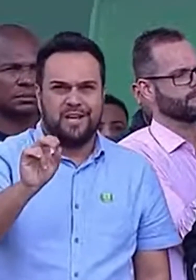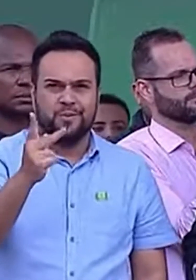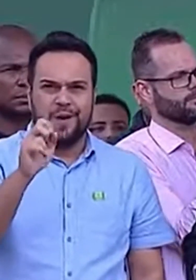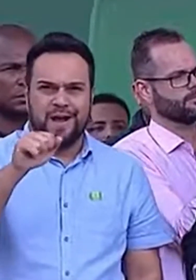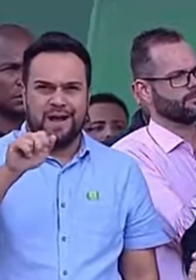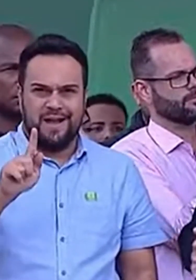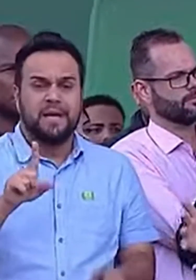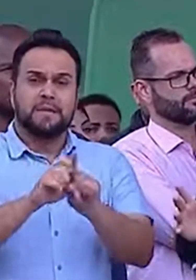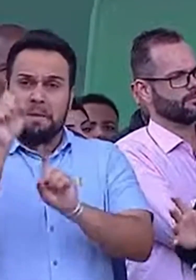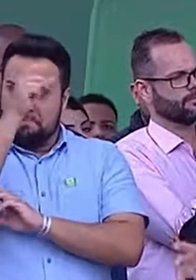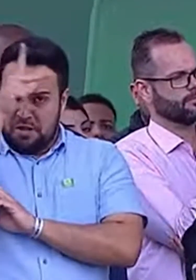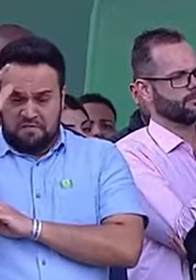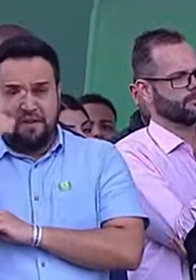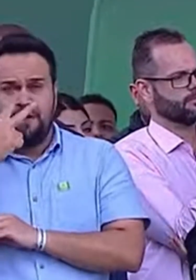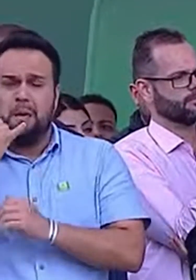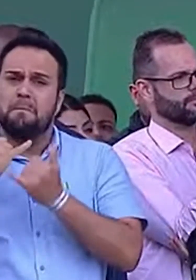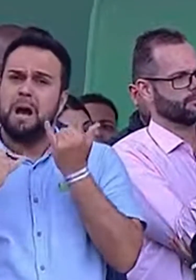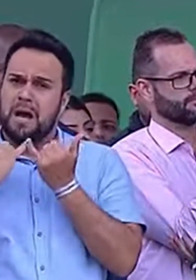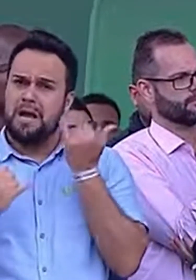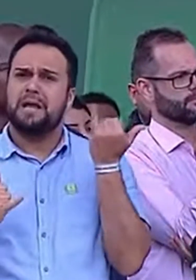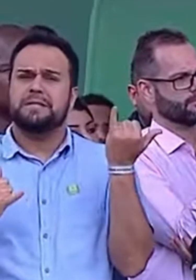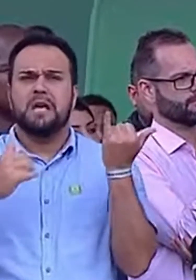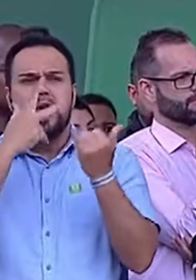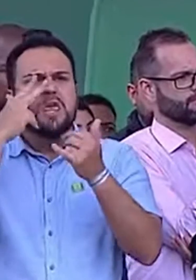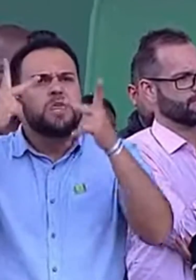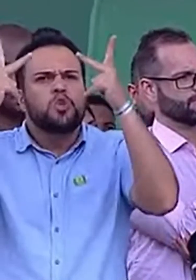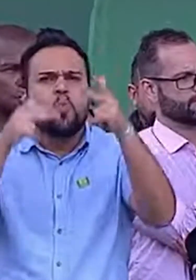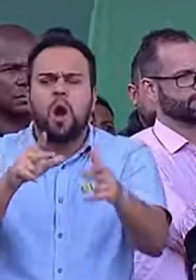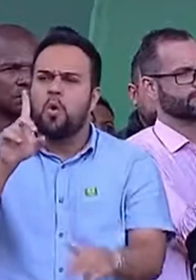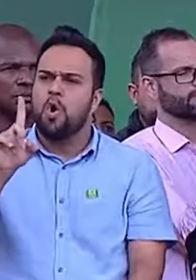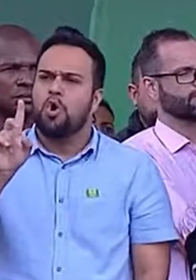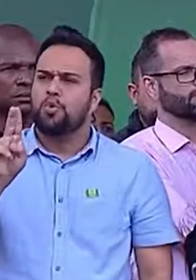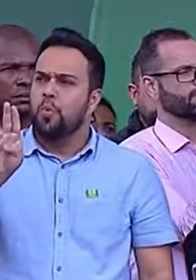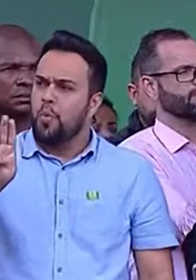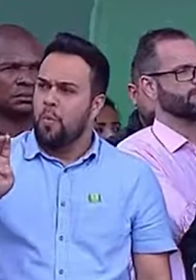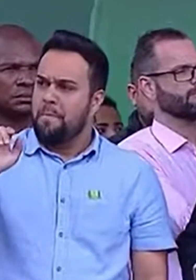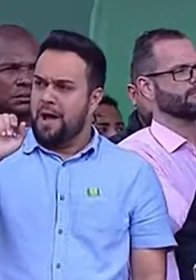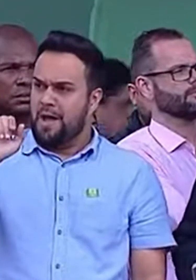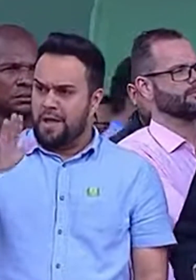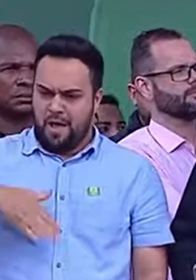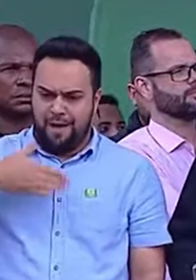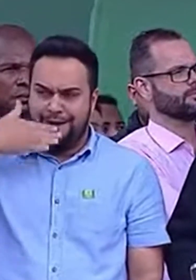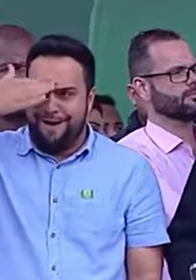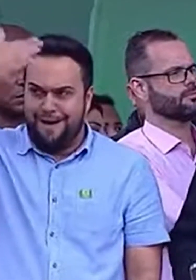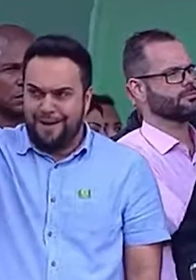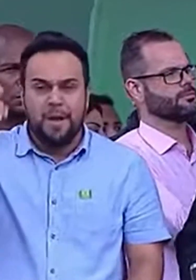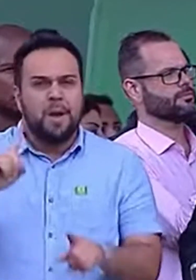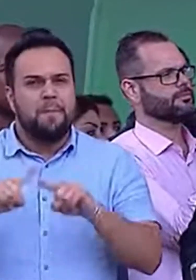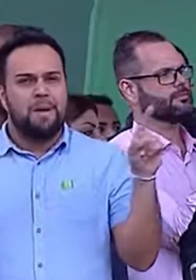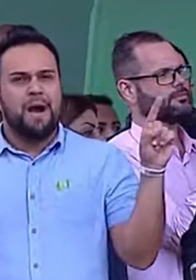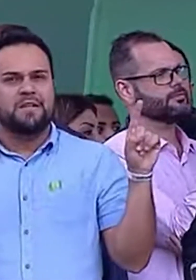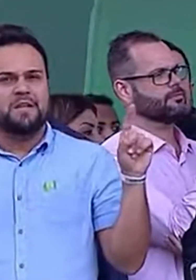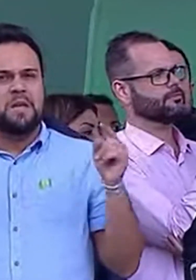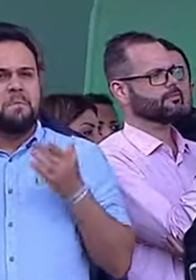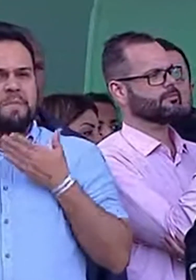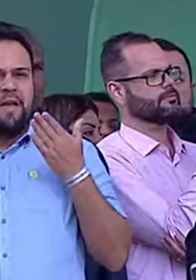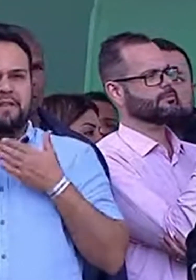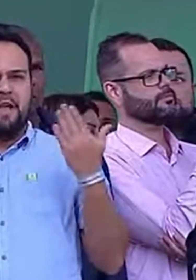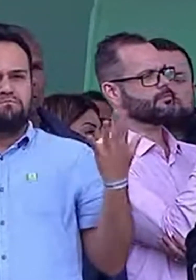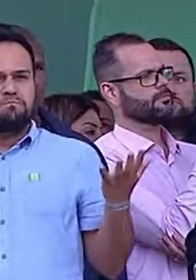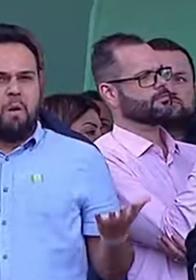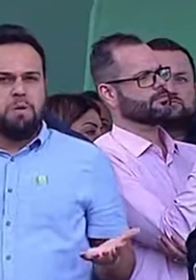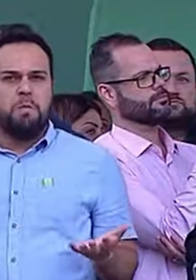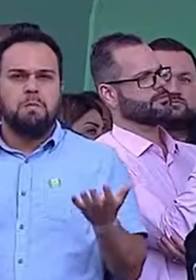prefeito também parece que estamos perto de Dubai mas para isso ter ter essa pomposidade só